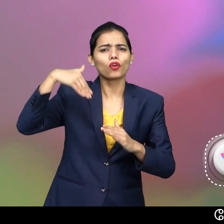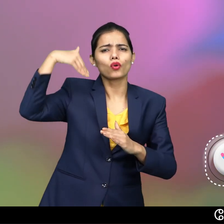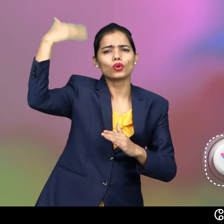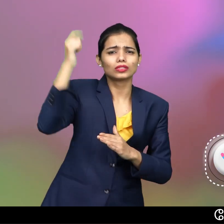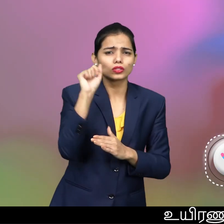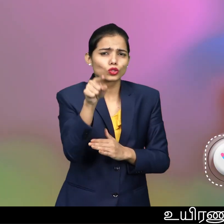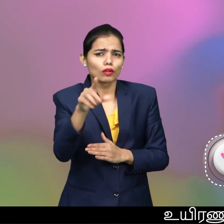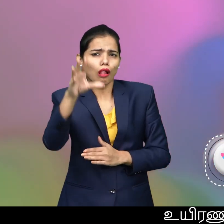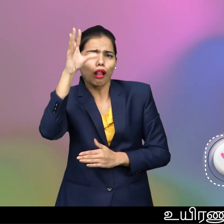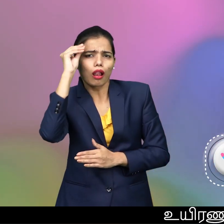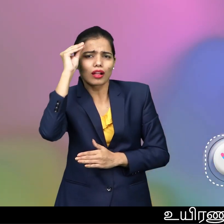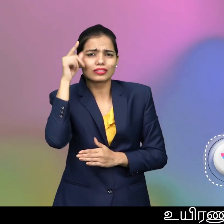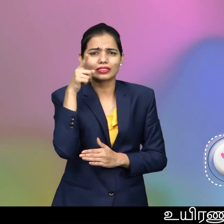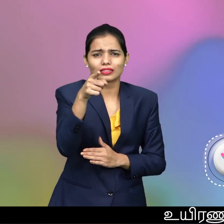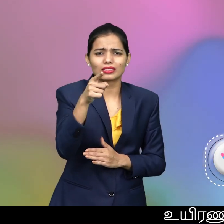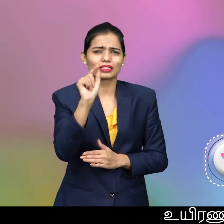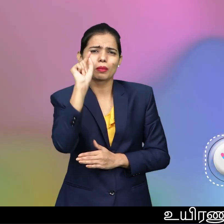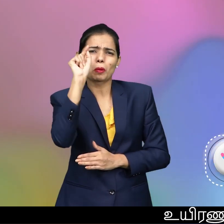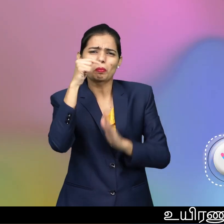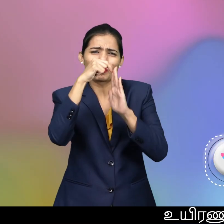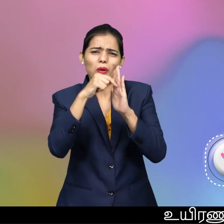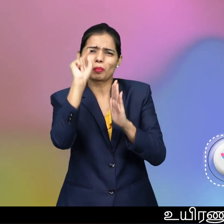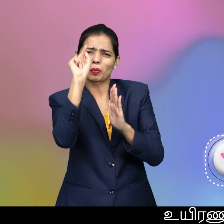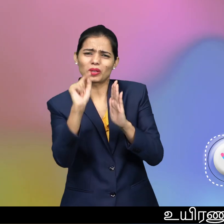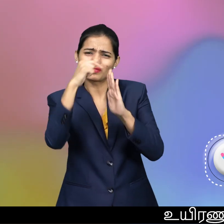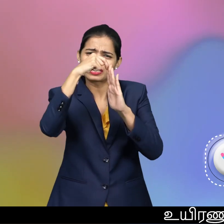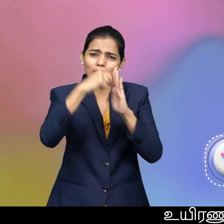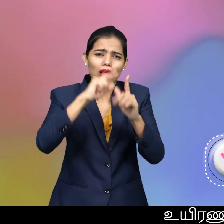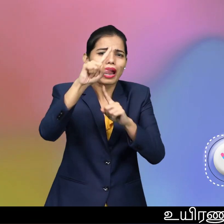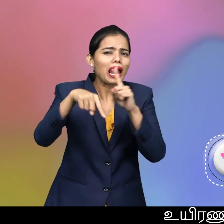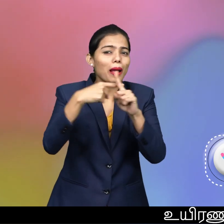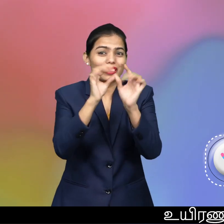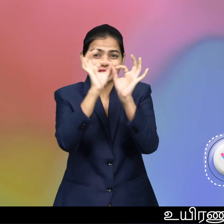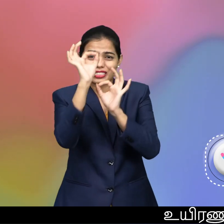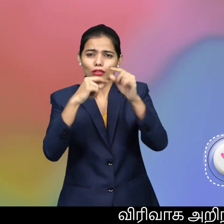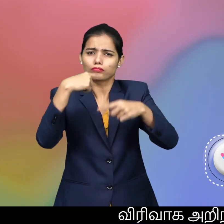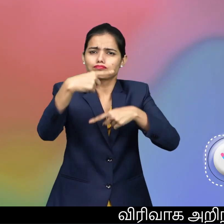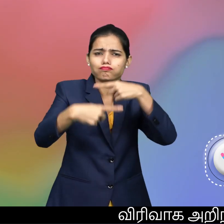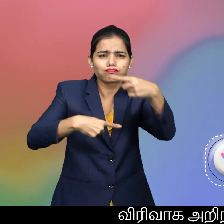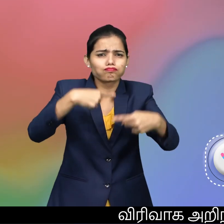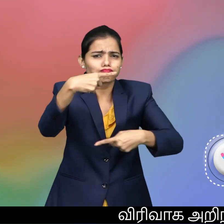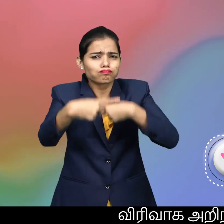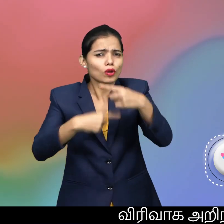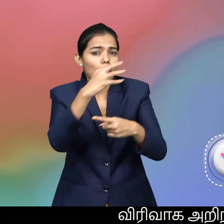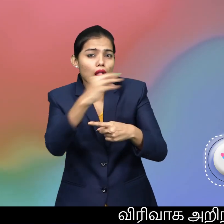மேலும் உயர் வகுப்புகளில் உயிரணு சுழற்சி மற்றும் உயிரணு பிரிவு பற்றிய விரிவாக அறிந்து கொள்வீர்கள்.